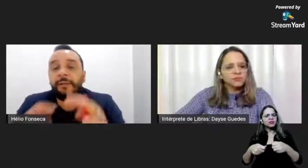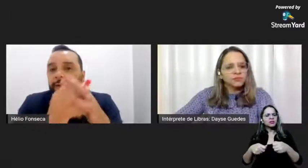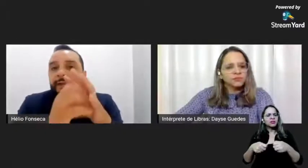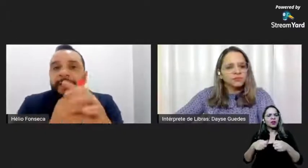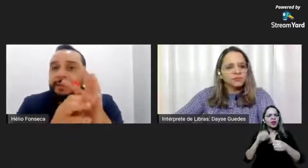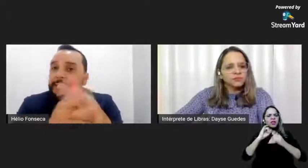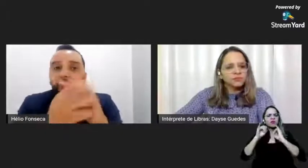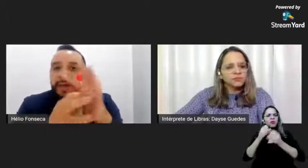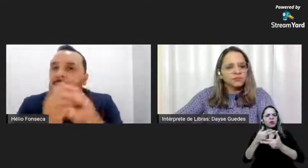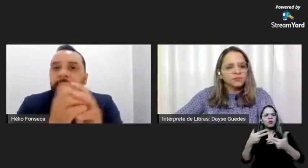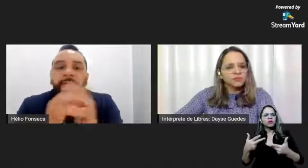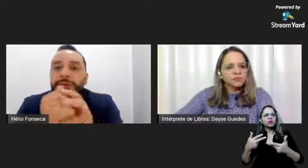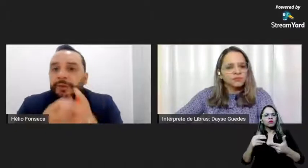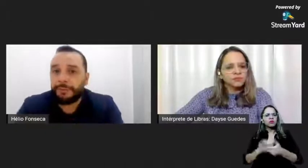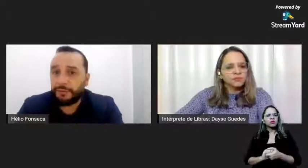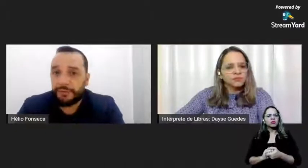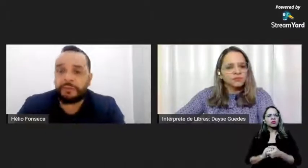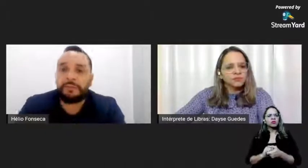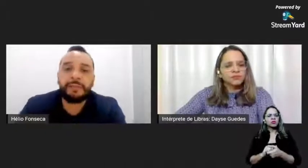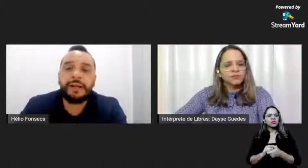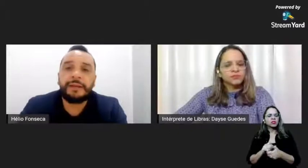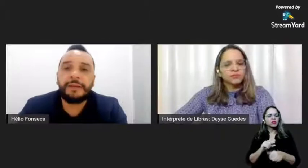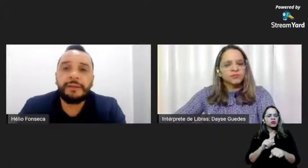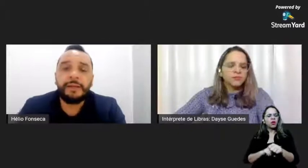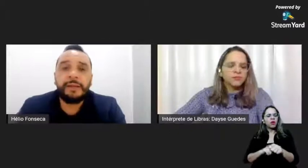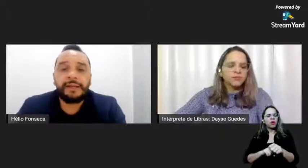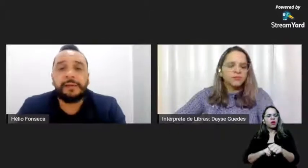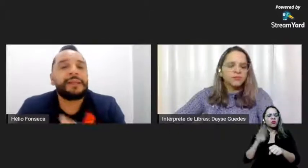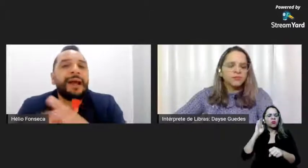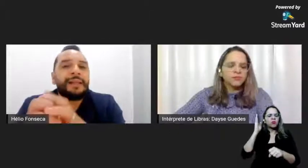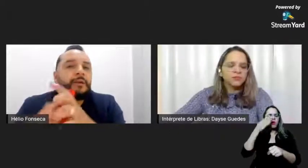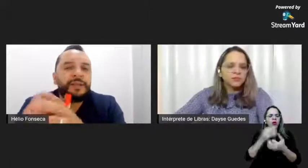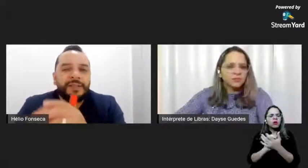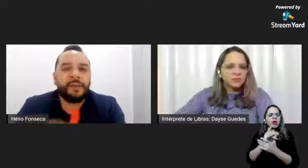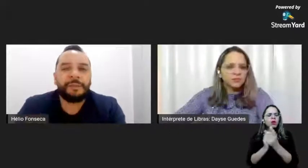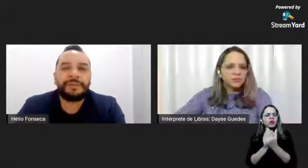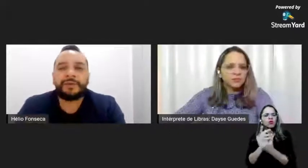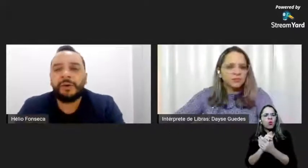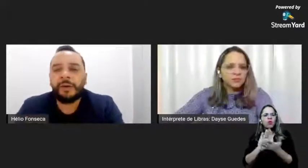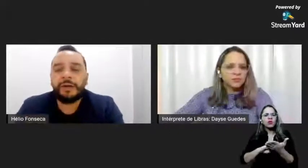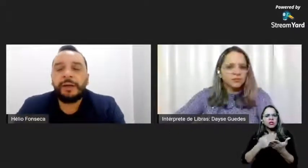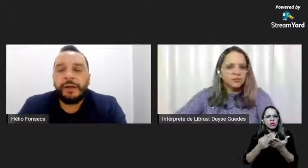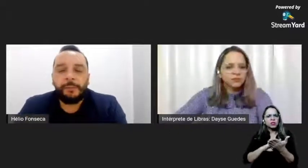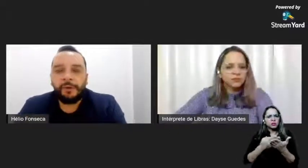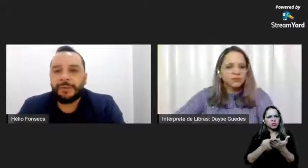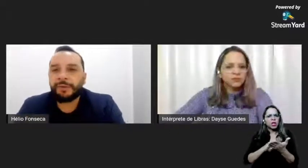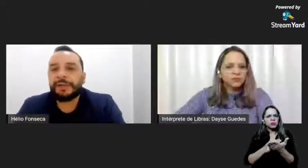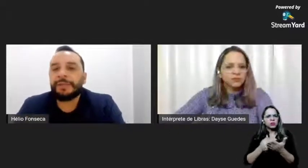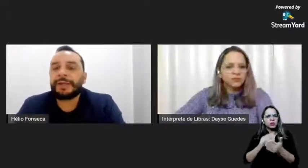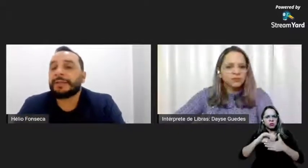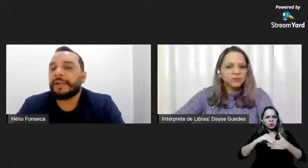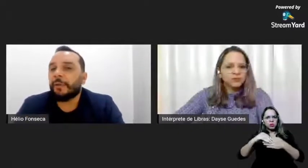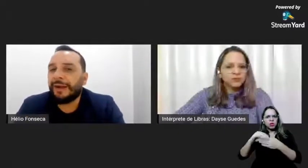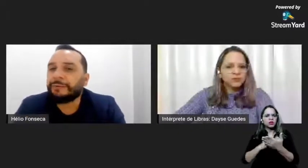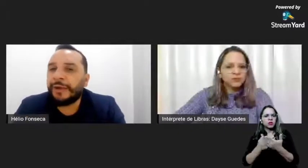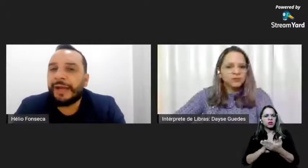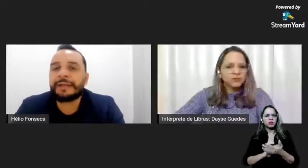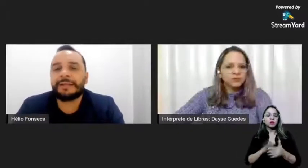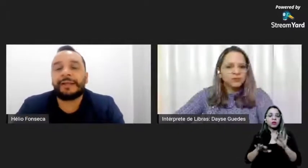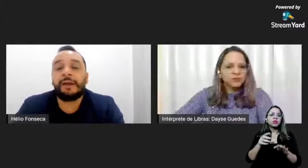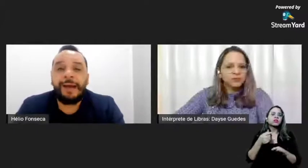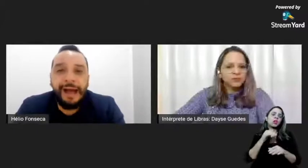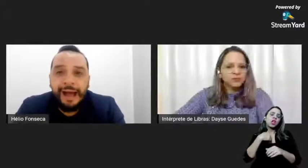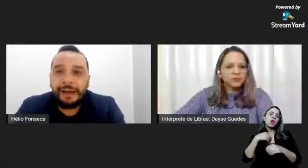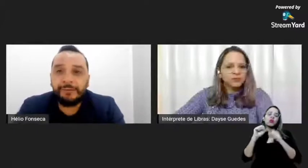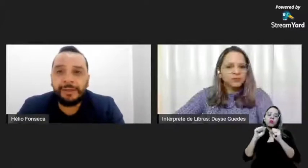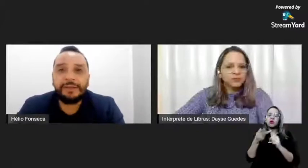costas dele, enquanto ele está se segurando na mão de outra pessoa se comunicando. Então ele está ali conversando com a pessoa, eu posso perguntar para ele se ele quer um café,